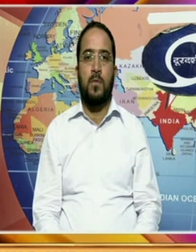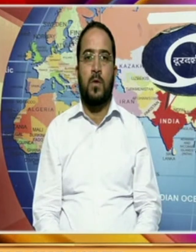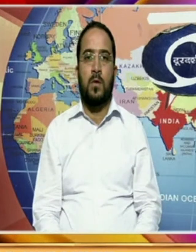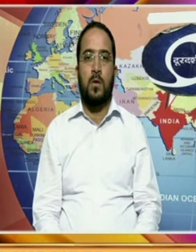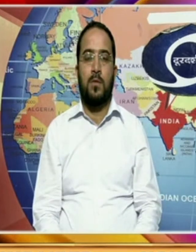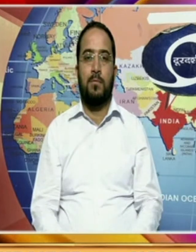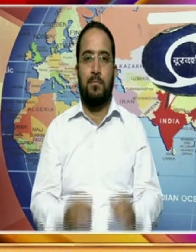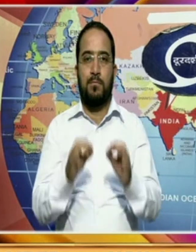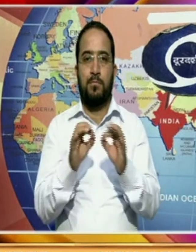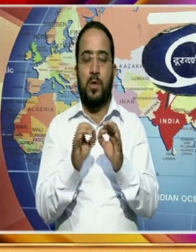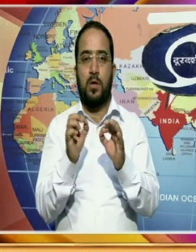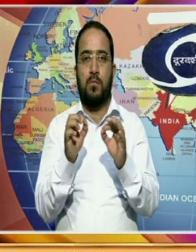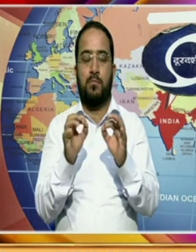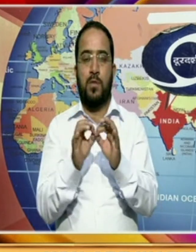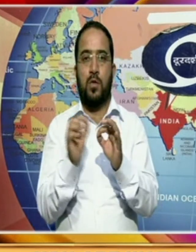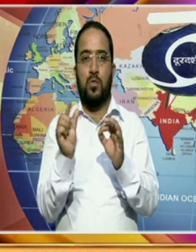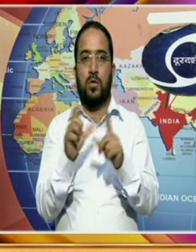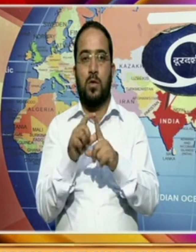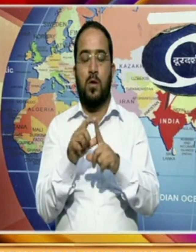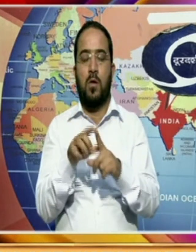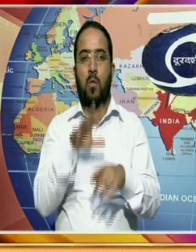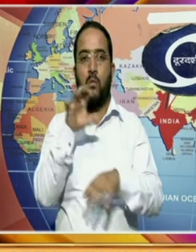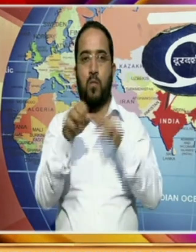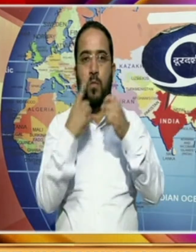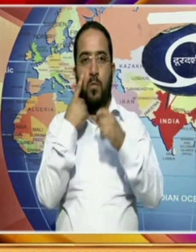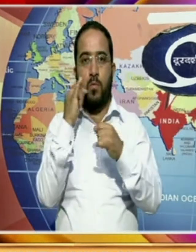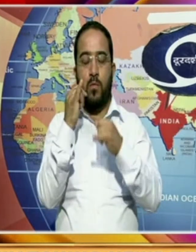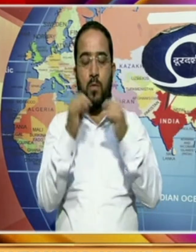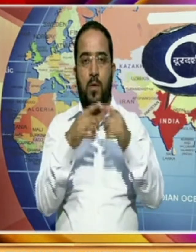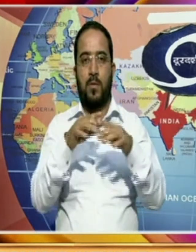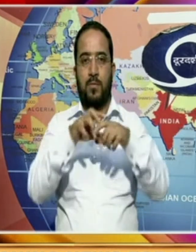जिला बड़गाम में ईंट के दर्जनों भट्टों पर छापा मारा।